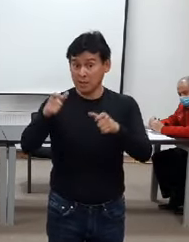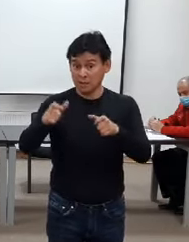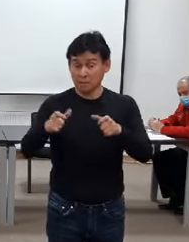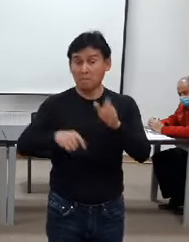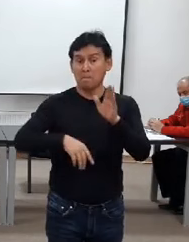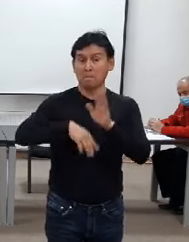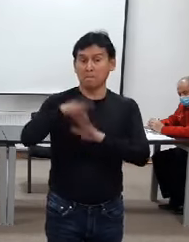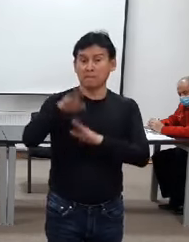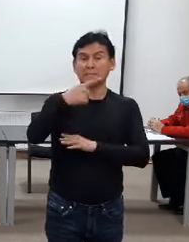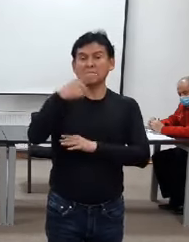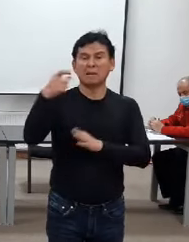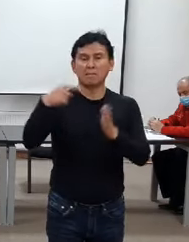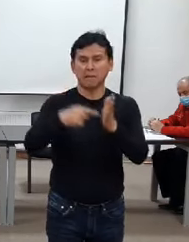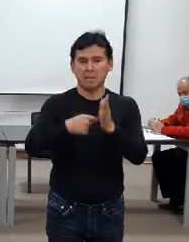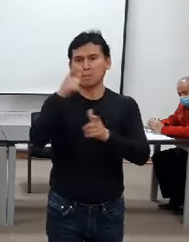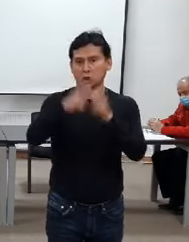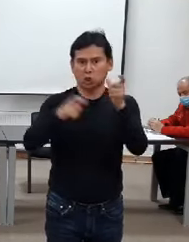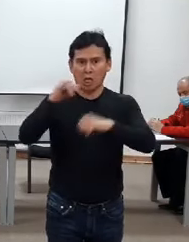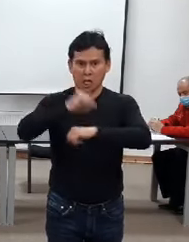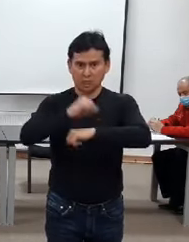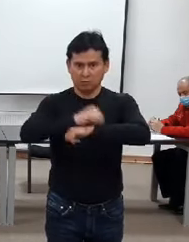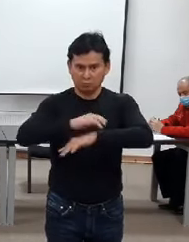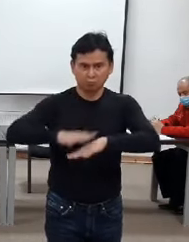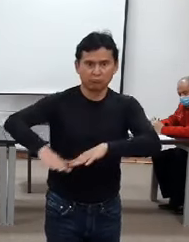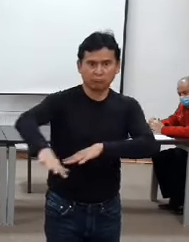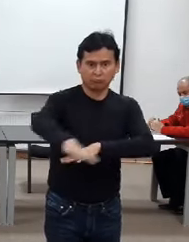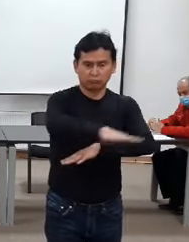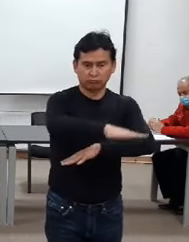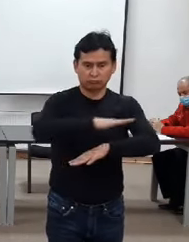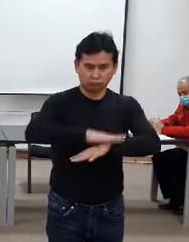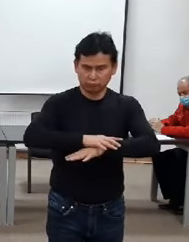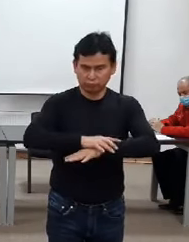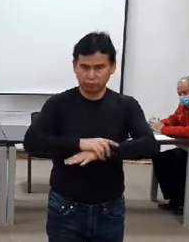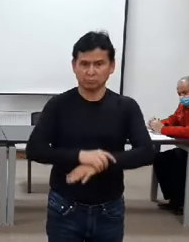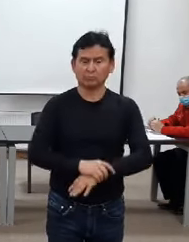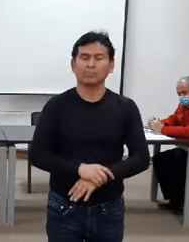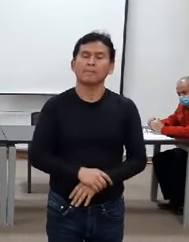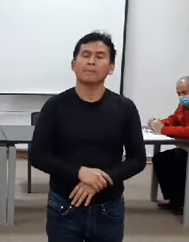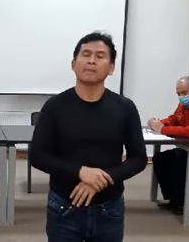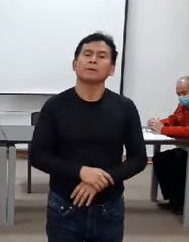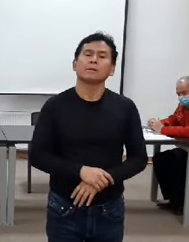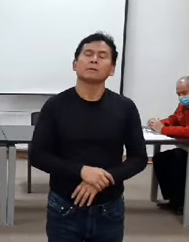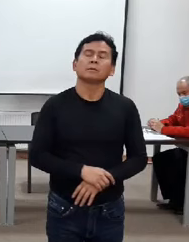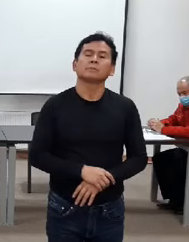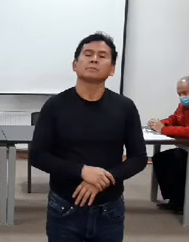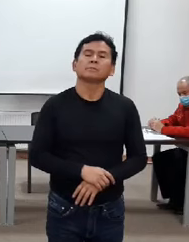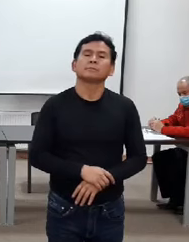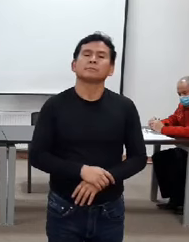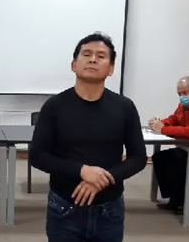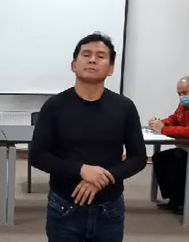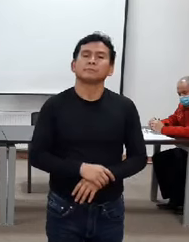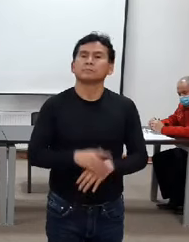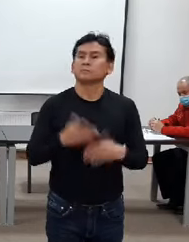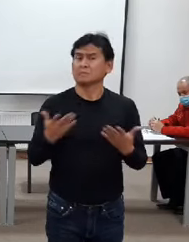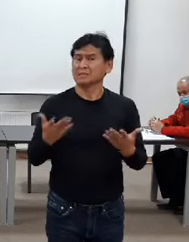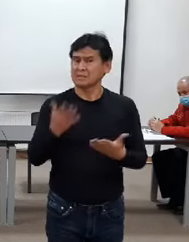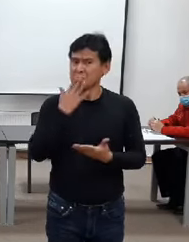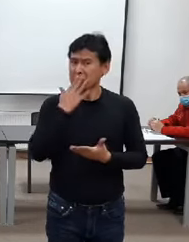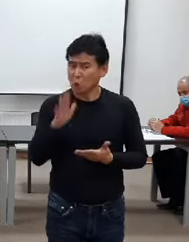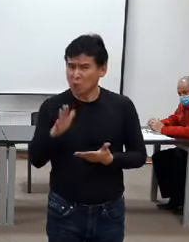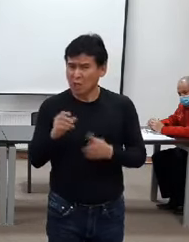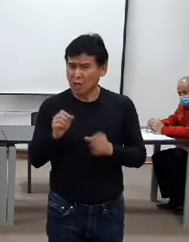más de 100.000 habitantes, cerca de 1% de incidencia de estos exámenes. ¿Se va a mejorar esto?